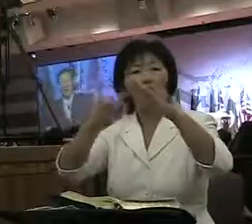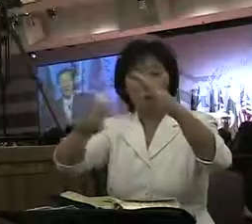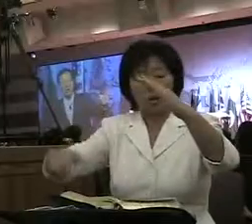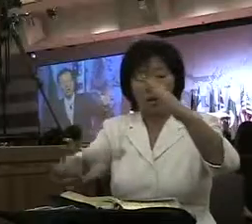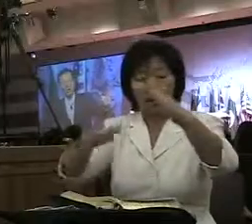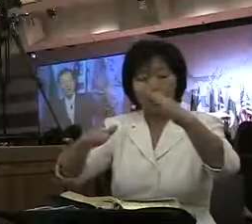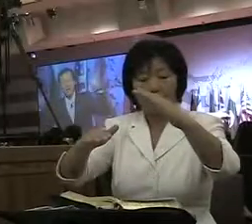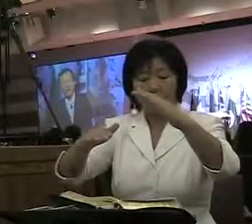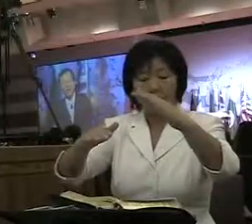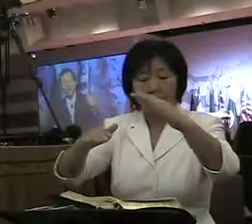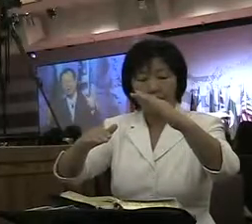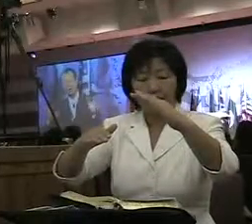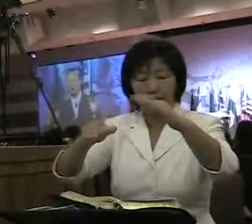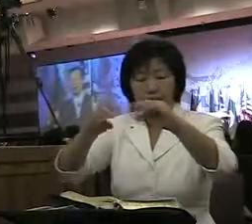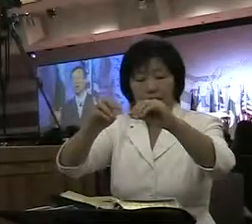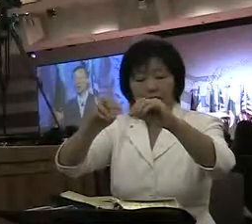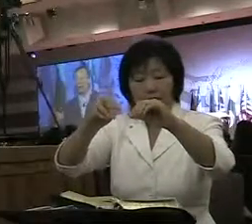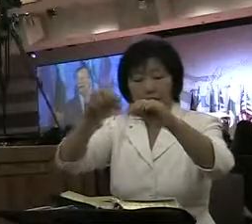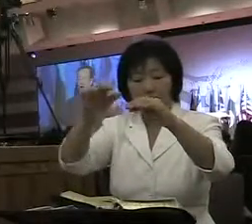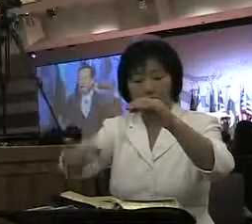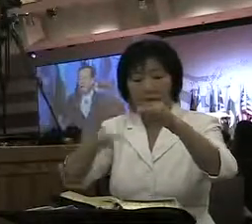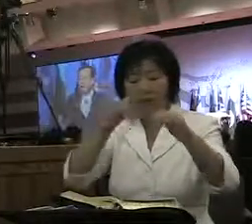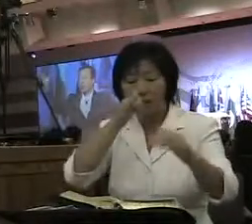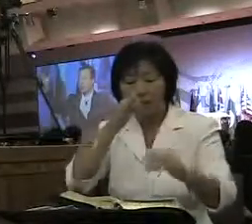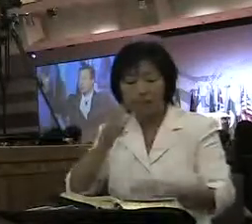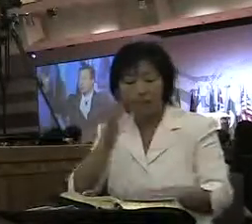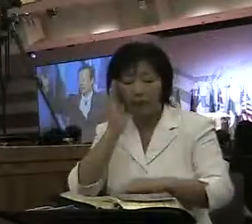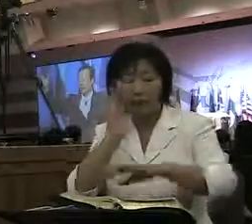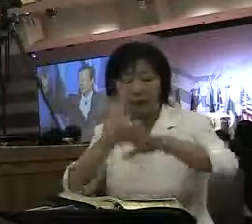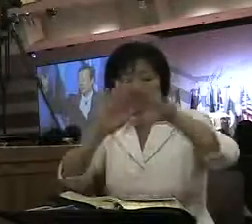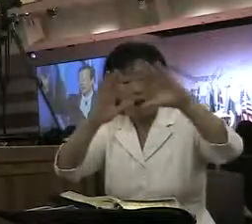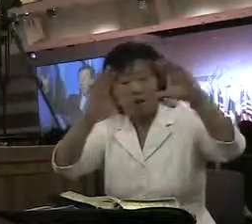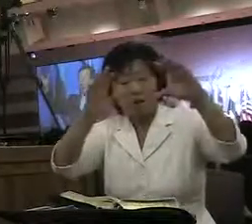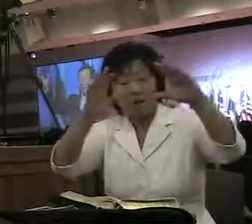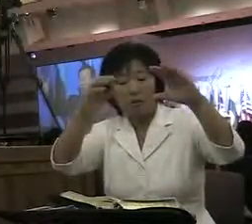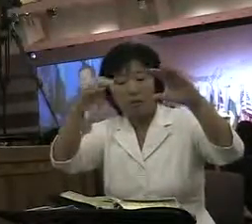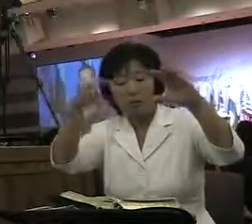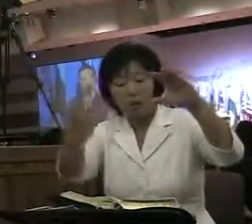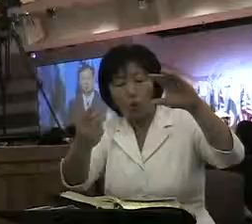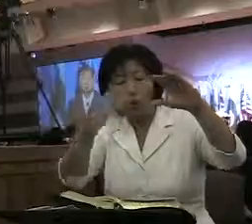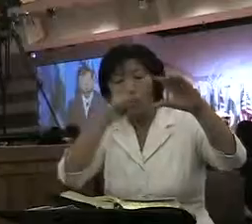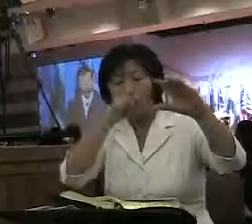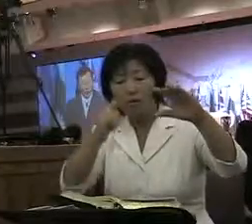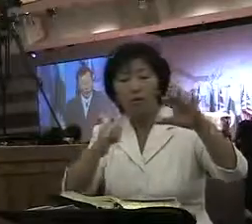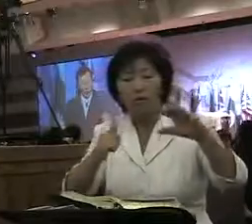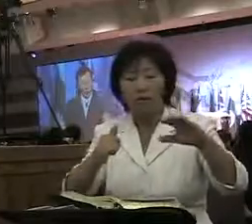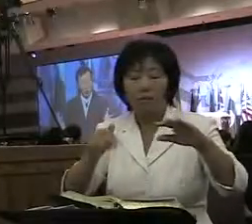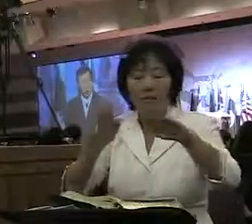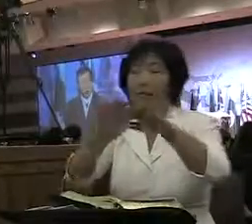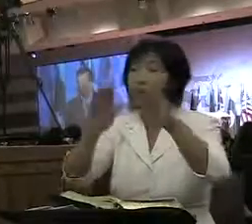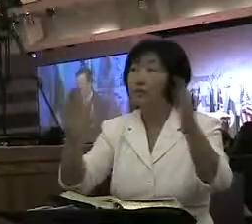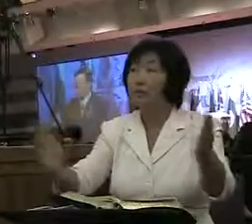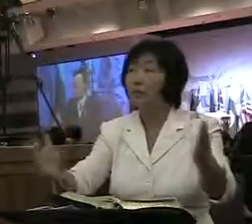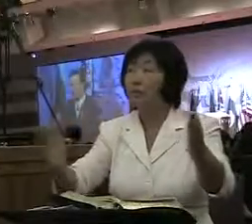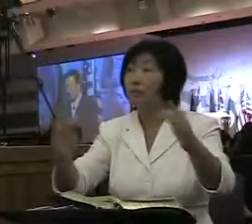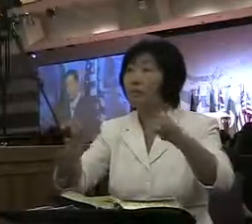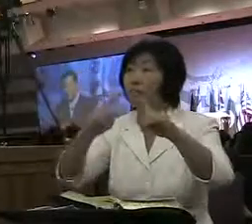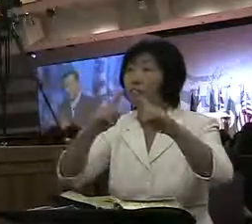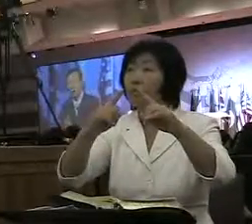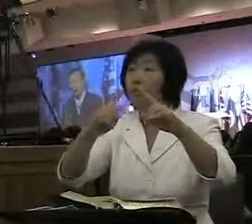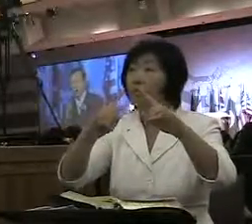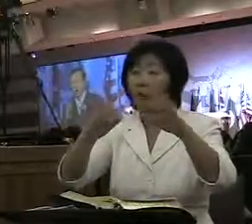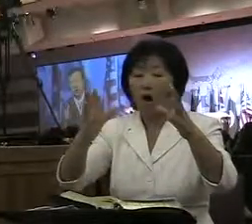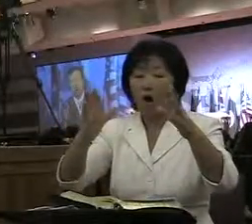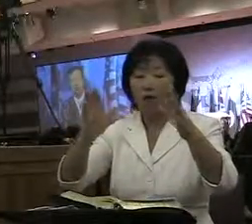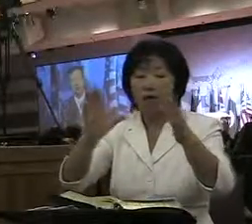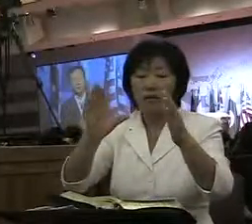제단, 지상에서만 있었던 제단으로 알고 있는데 하늘에서도 있다고 합니다. 그 제단에서 무슨 일이 일어났죠? 어린 양의